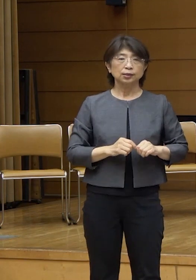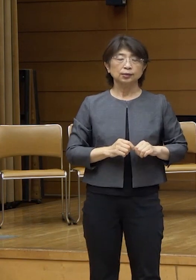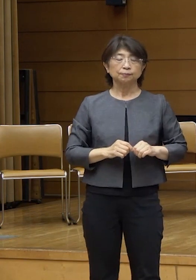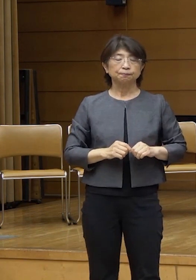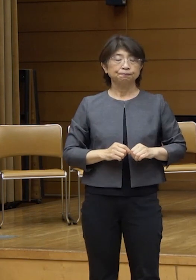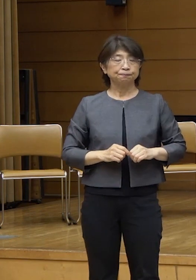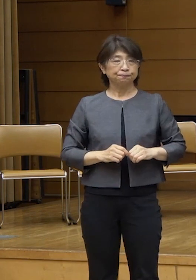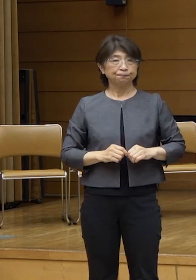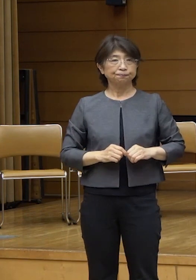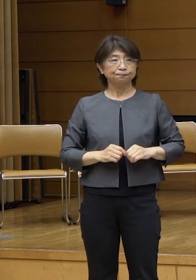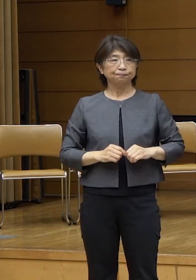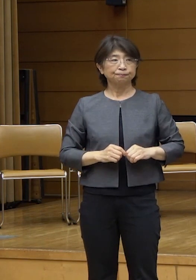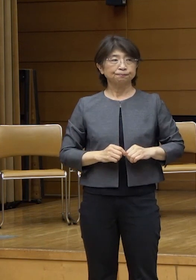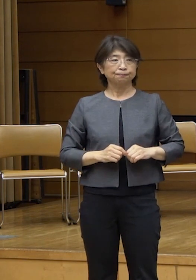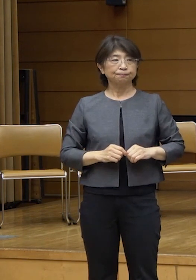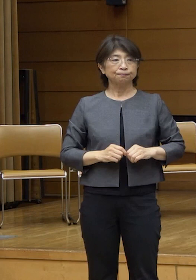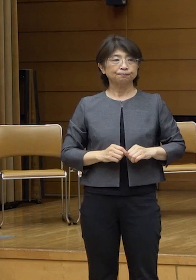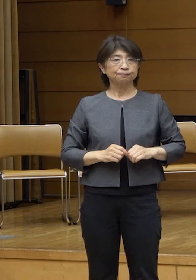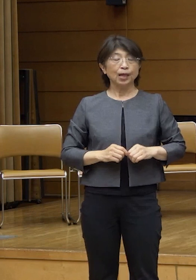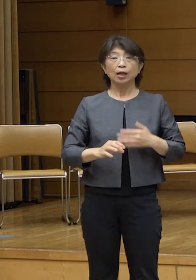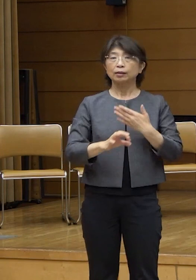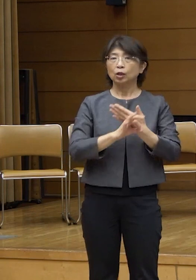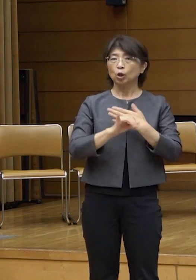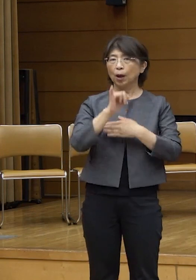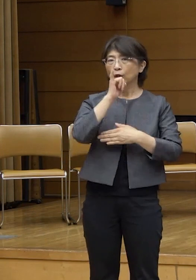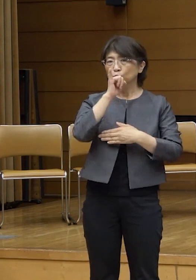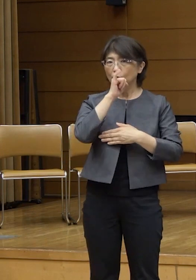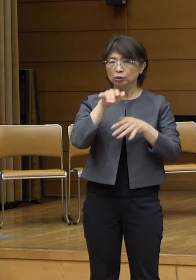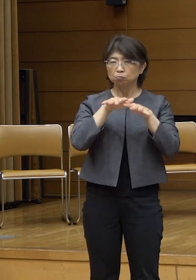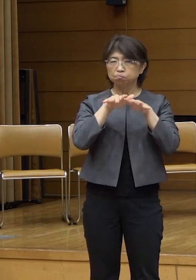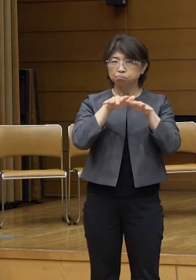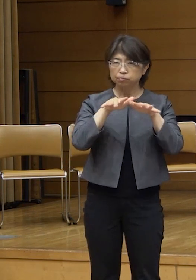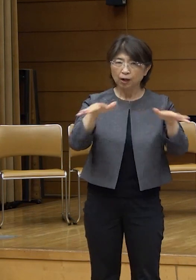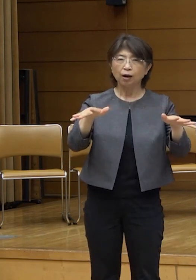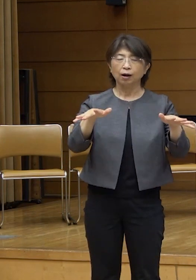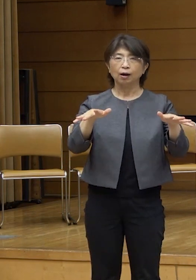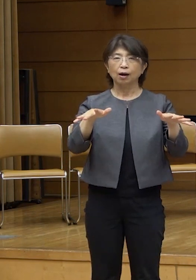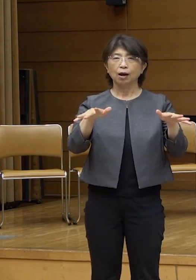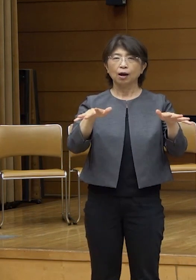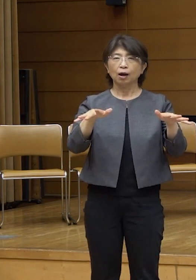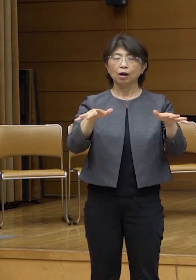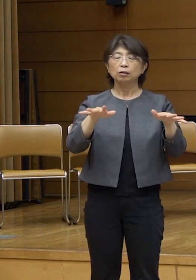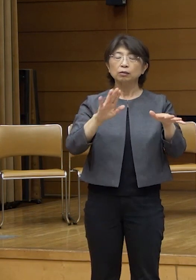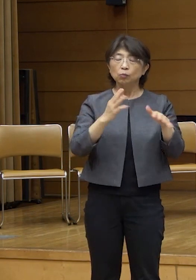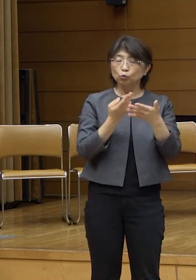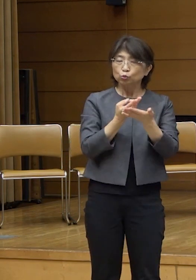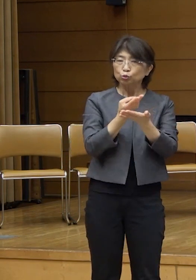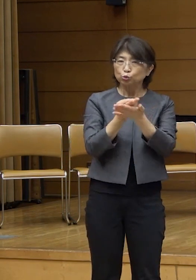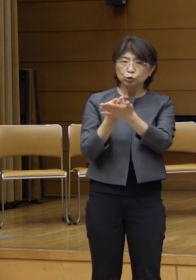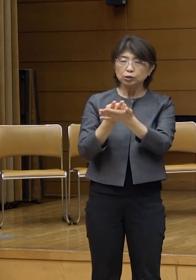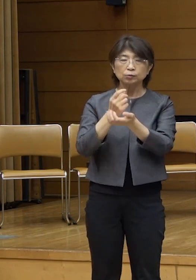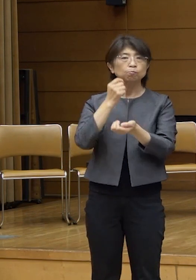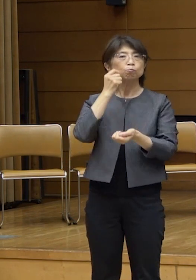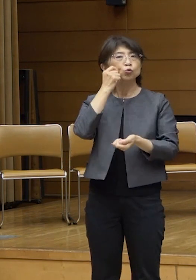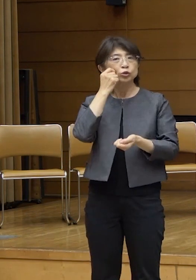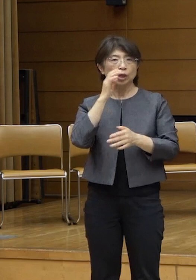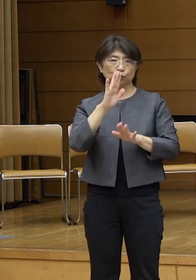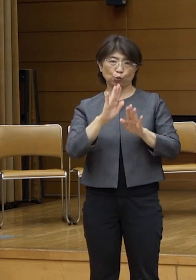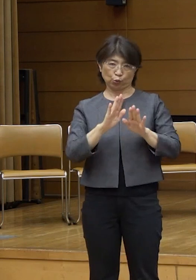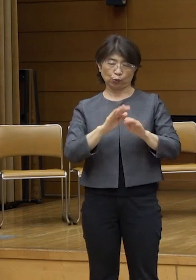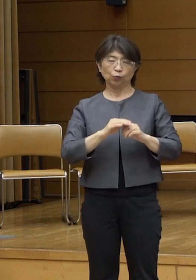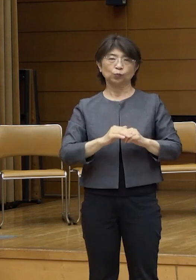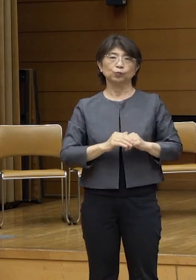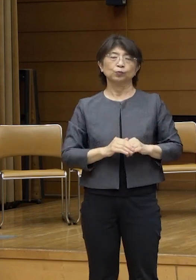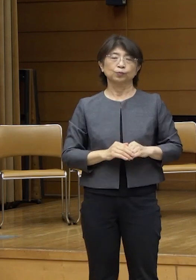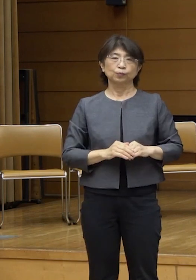ただ例えばインフルエンザが流行しても入院ができないとかですね、それから残念ながら現